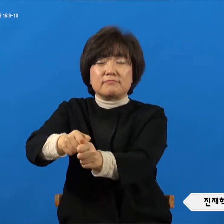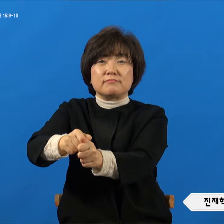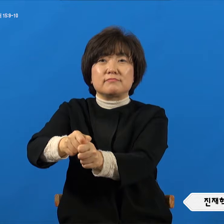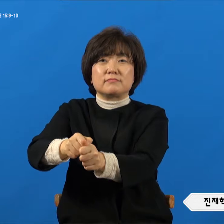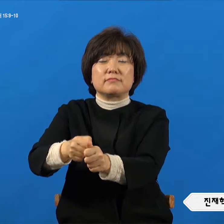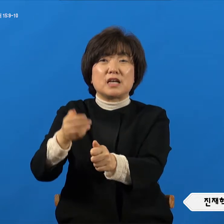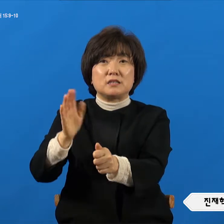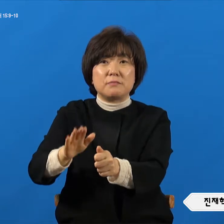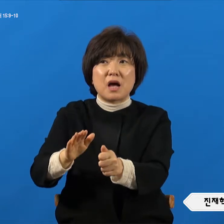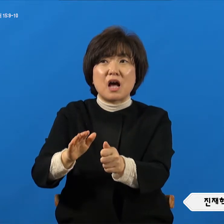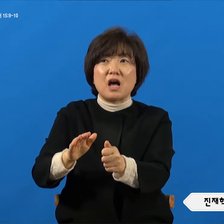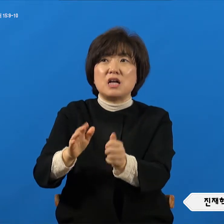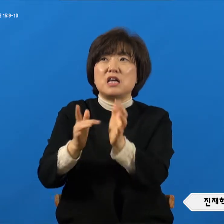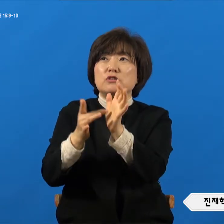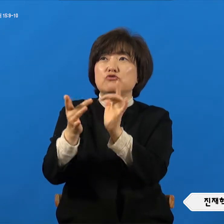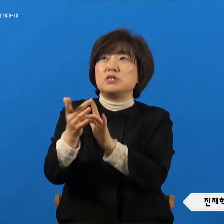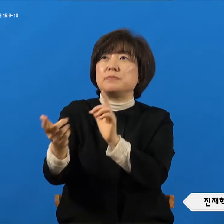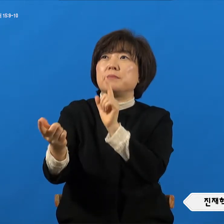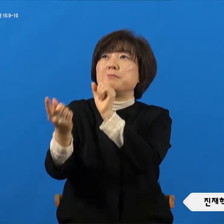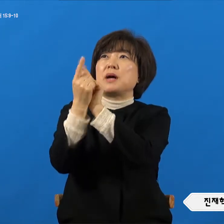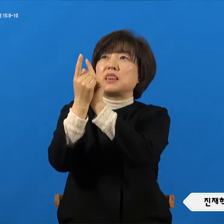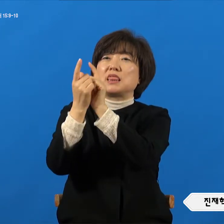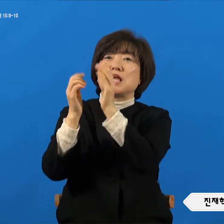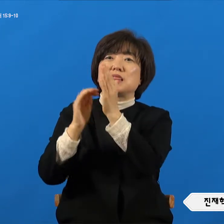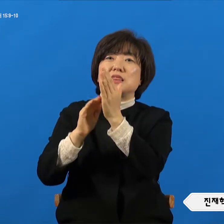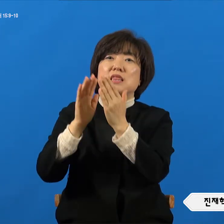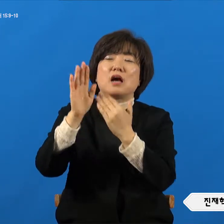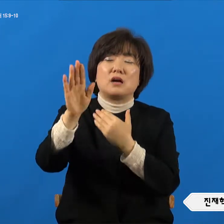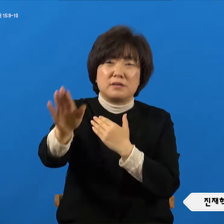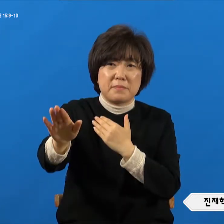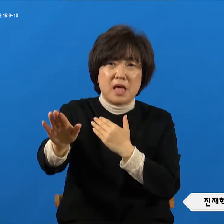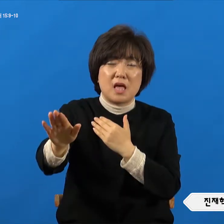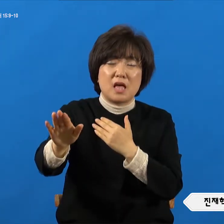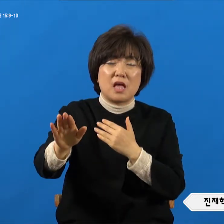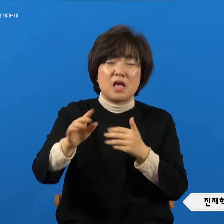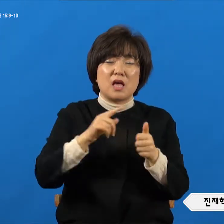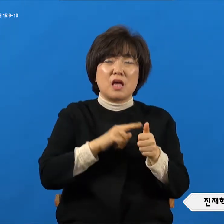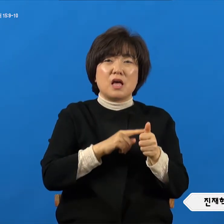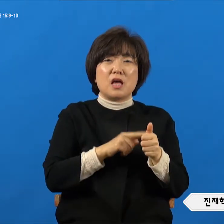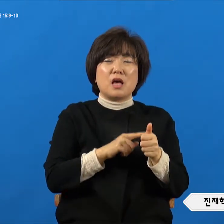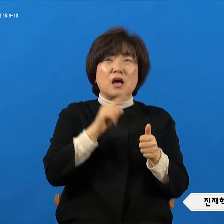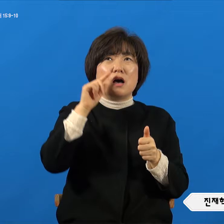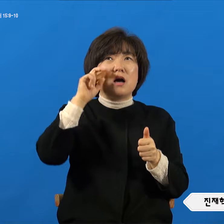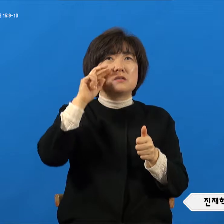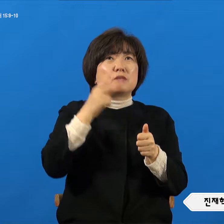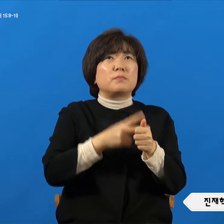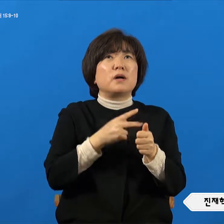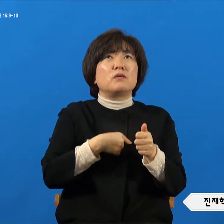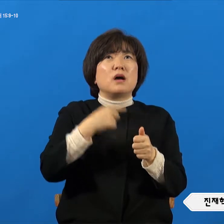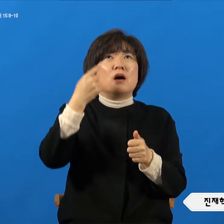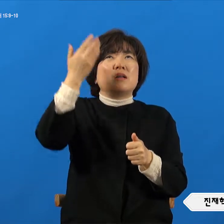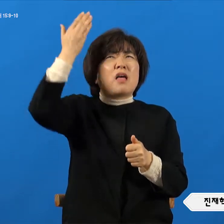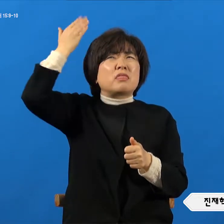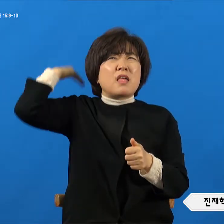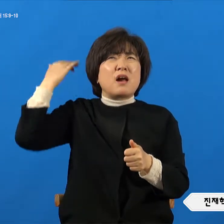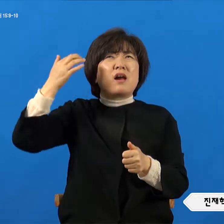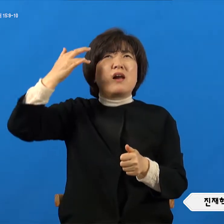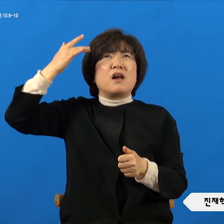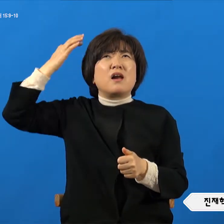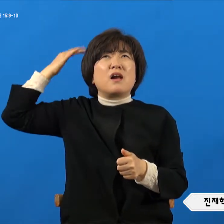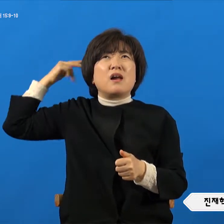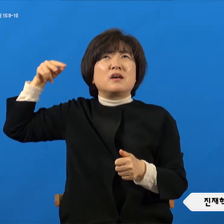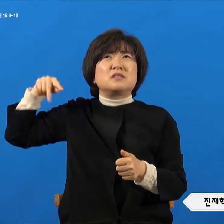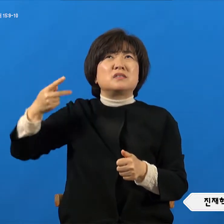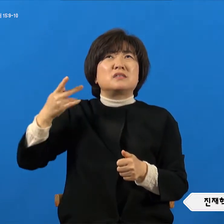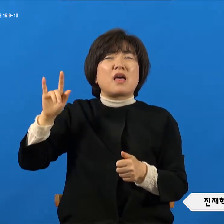9장에 예수님을 만나고 난 후에 저는 그의 삶 가운데 이 스데반의 순교의 장면이 그에게 큰